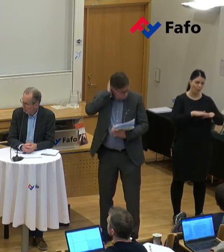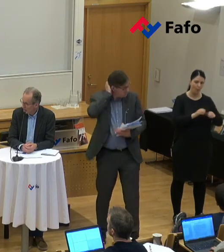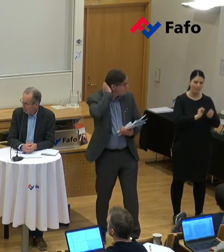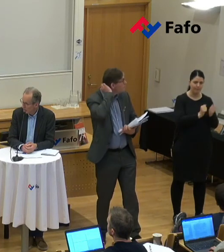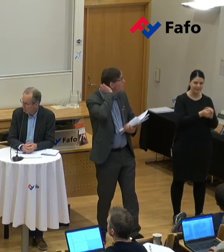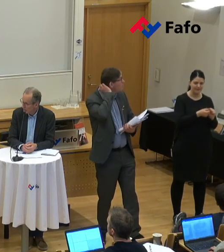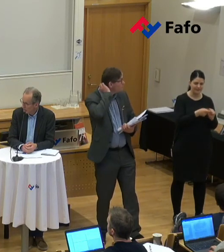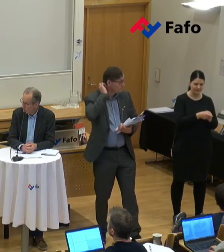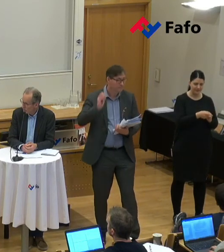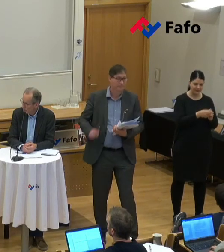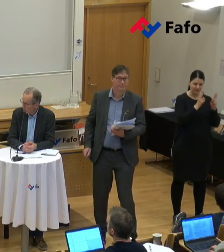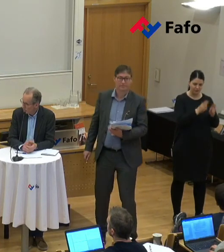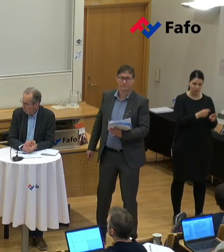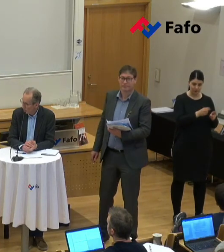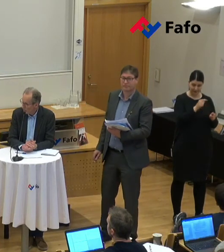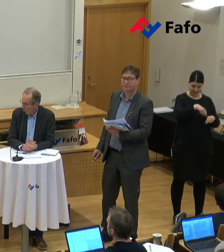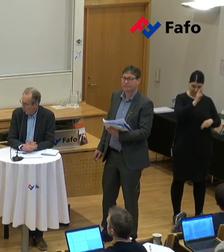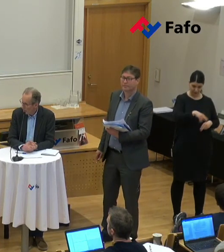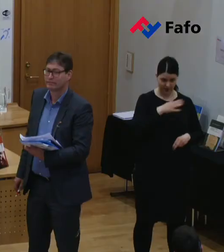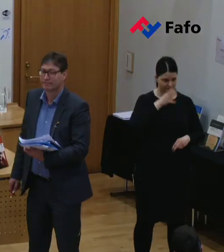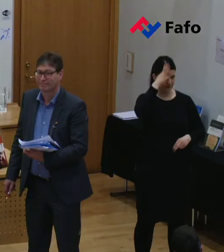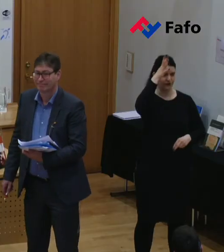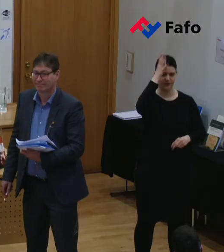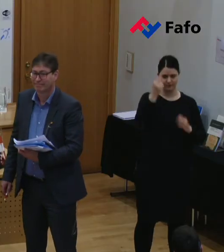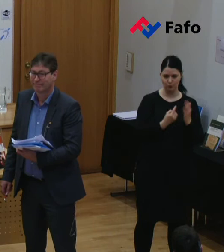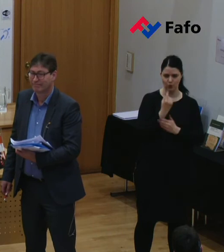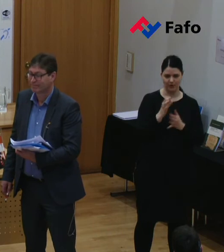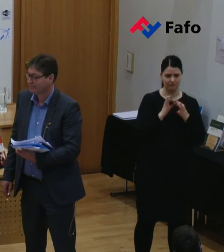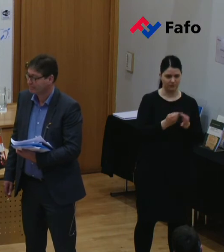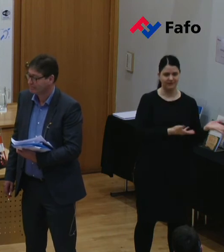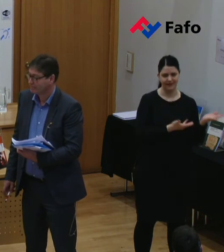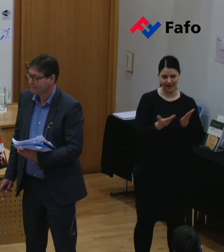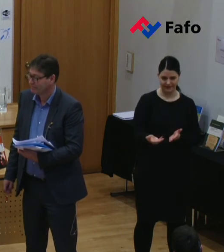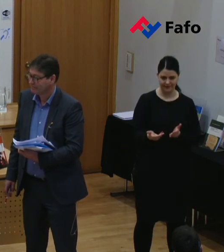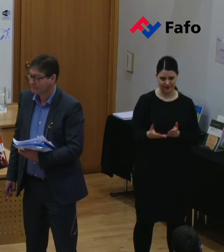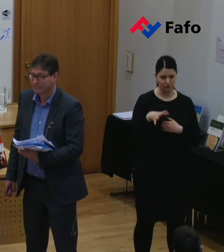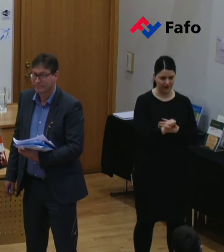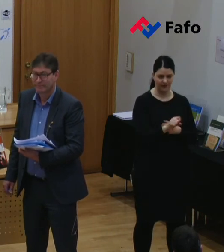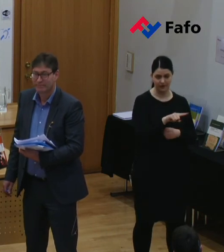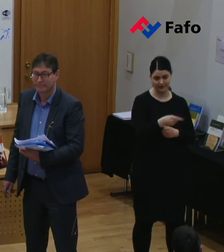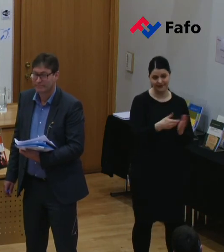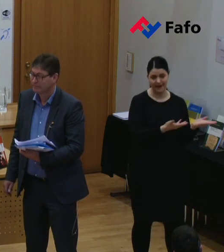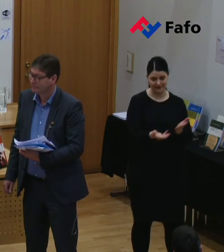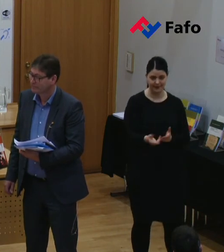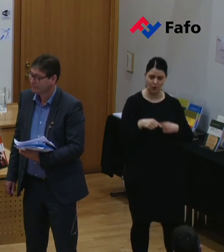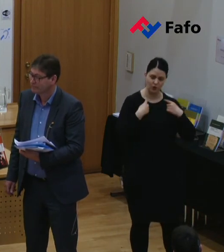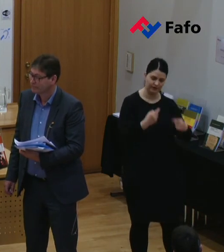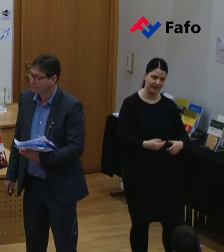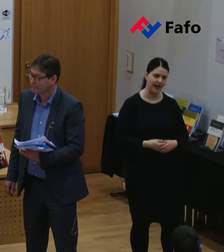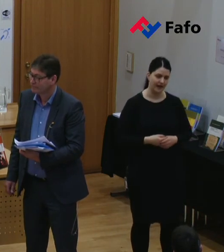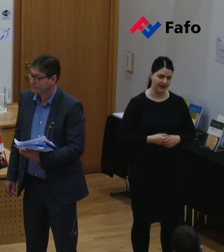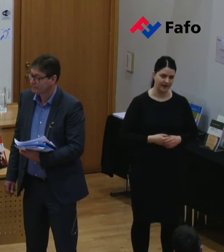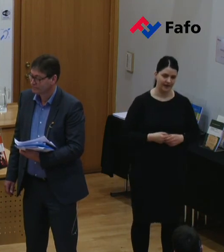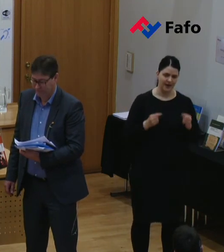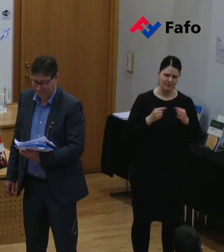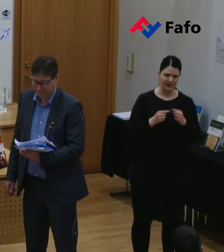så har brukere i Norge helt fantastiske muligheter når det gjelder tjenester, tilgang på tjenester og så videre. Men